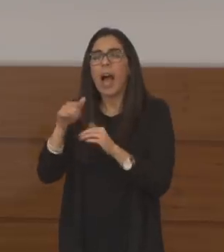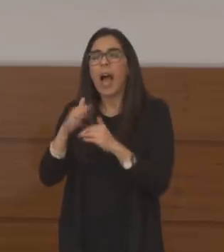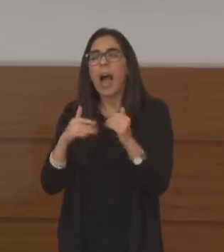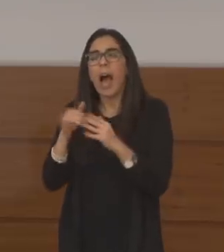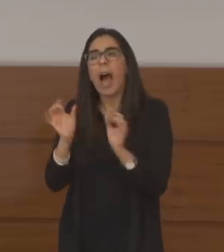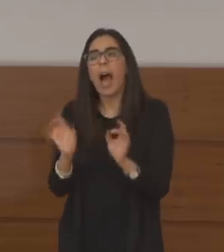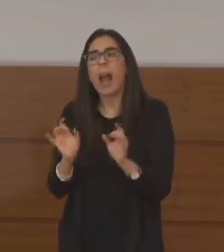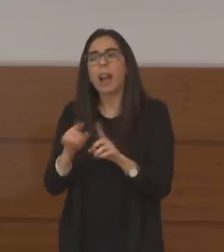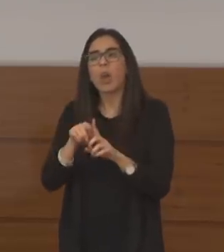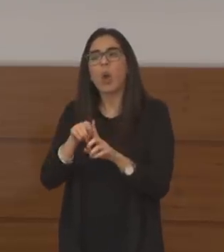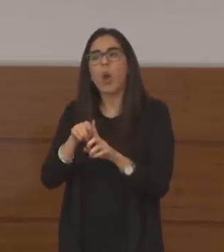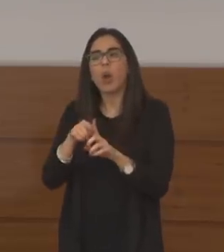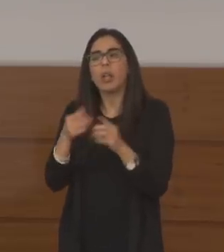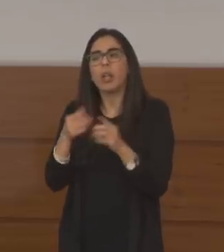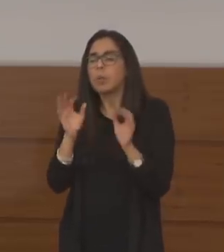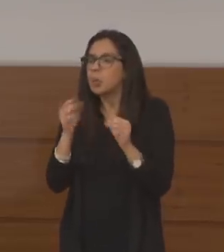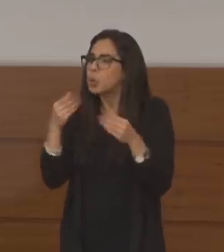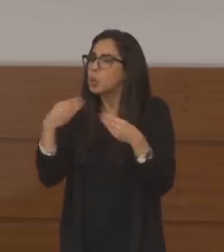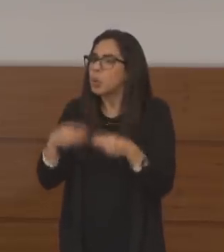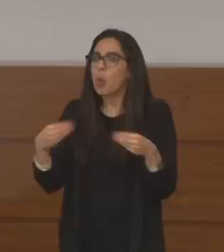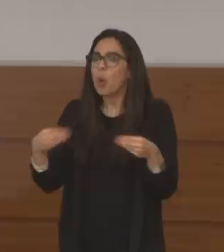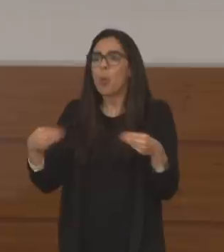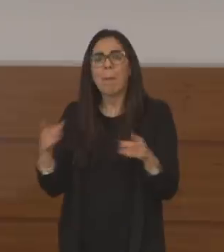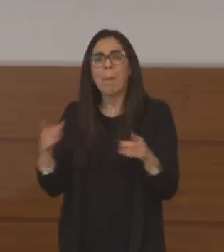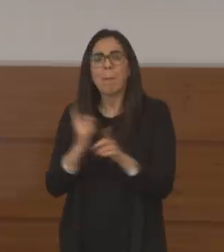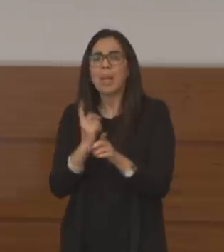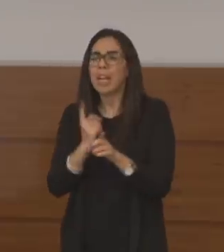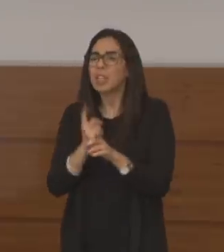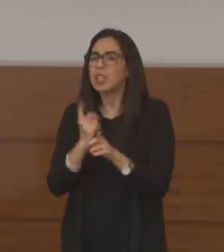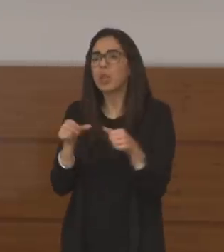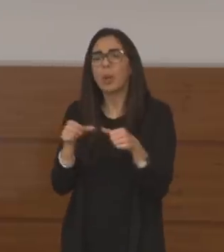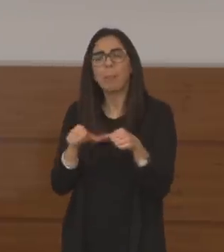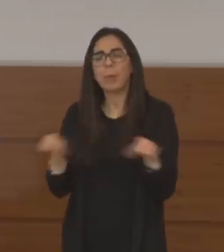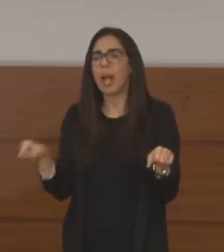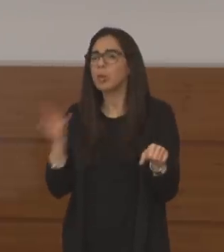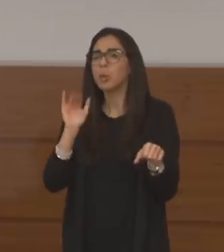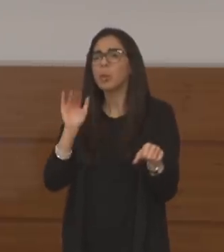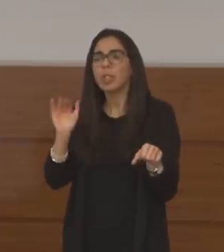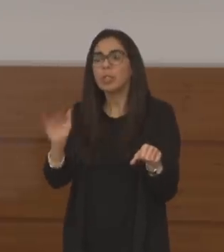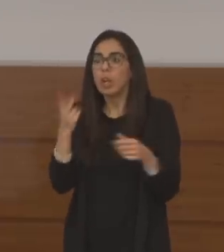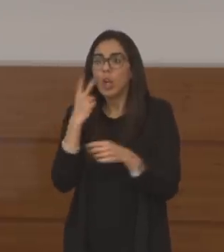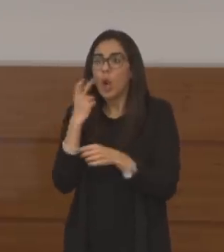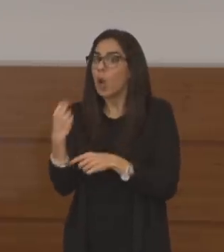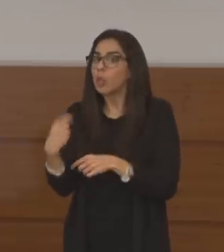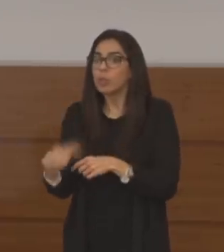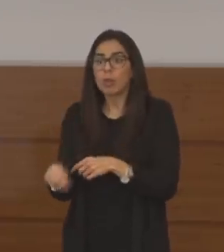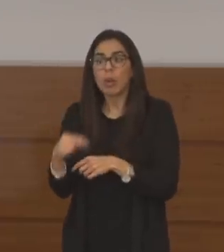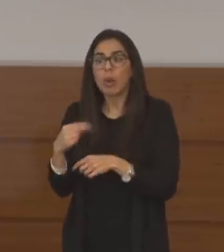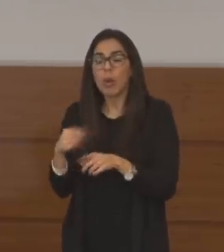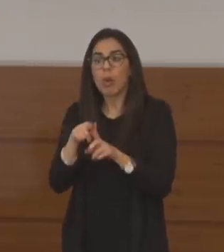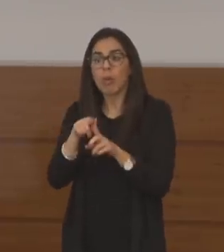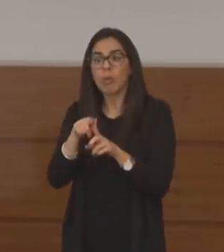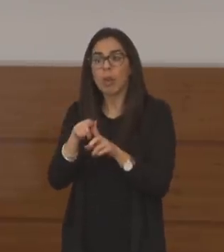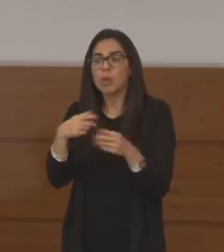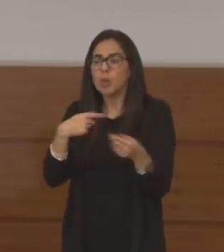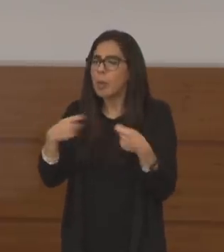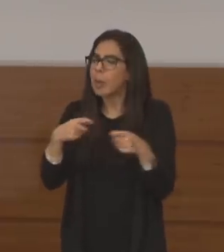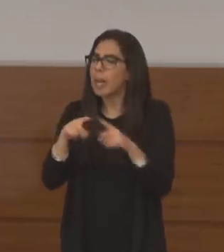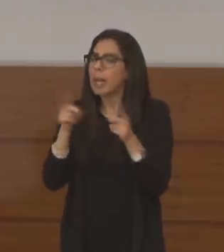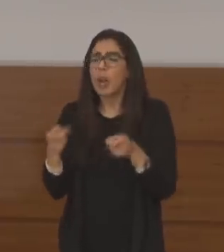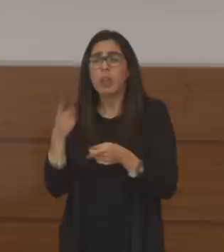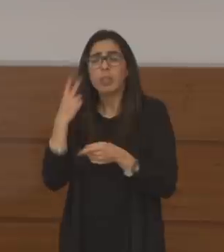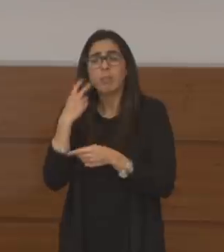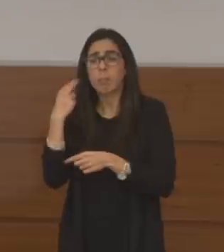per il gene quotidiano di prima necessità nei negozi nei supermercati pensate di incrementare questo tipo di distribuzione